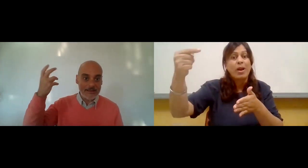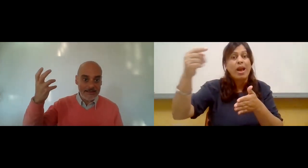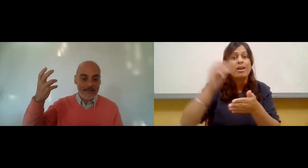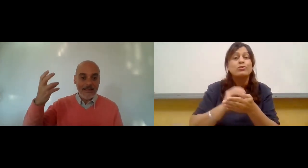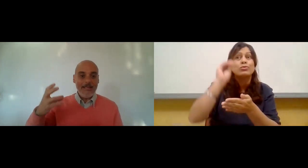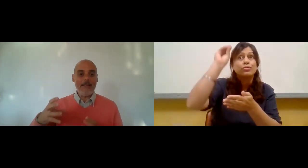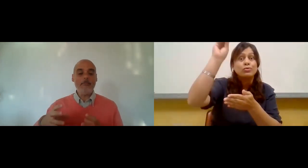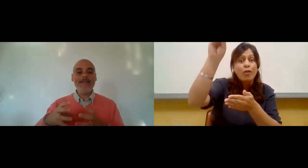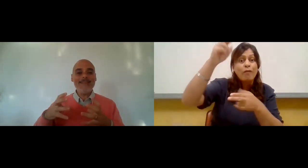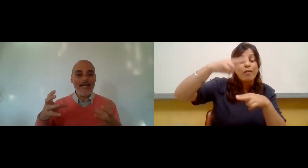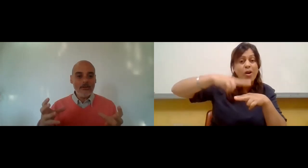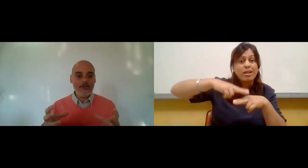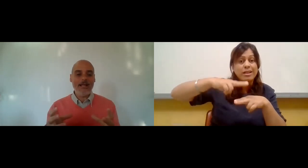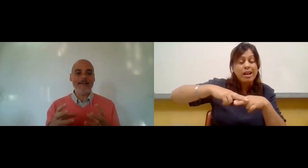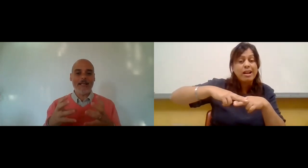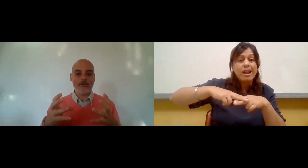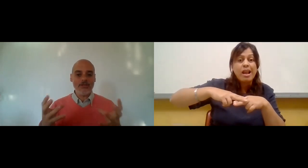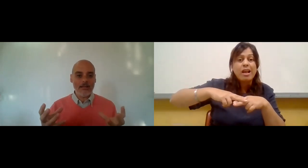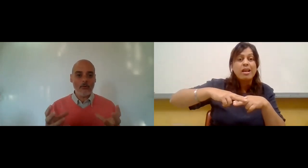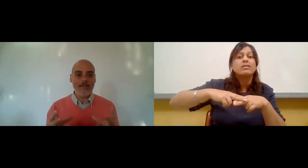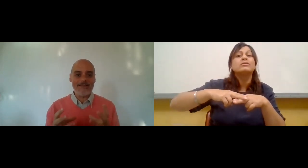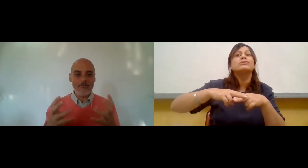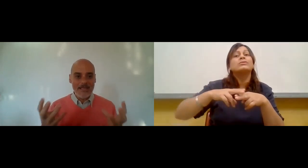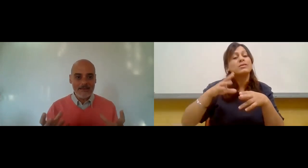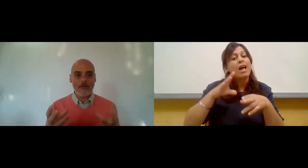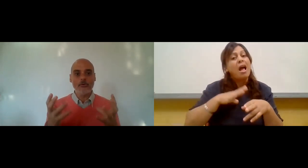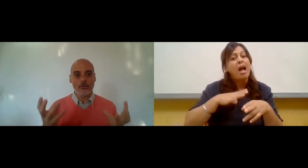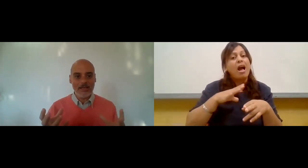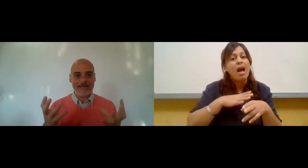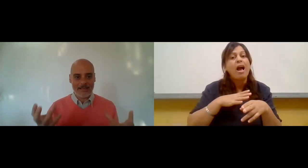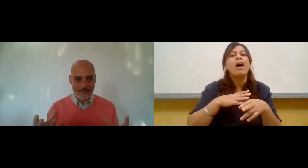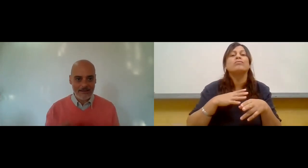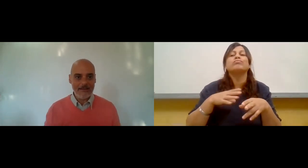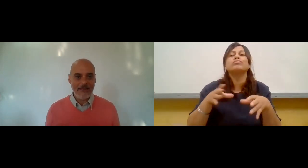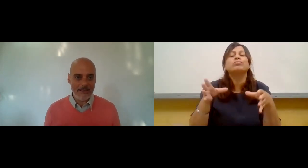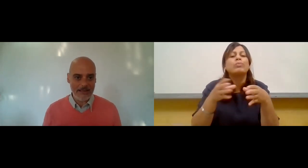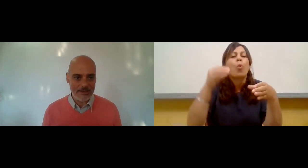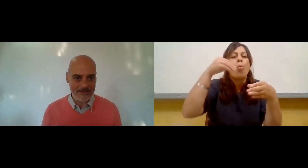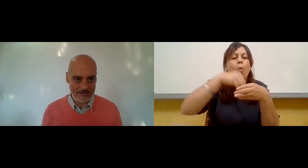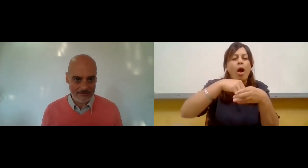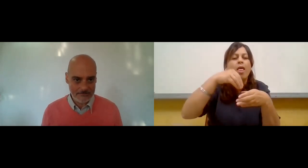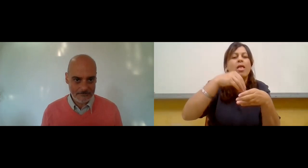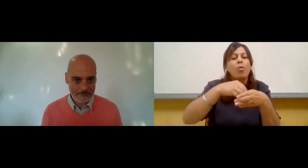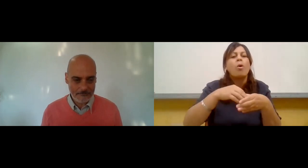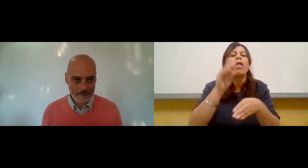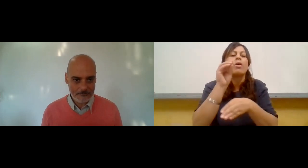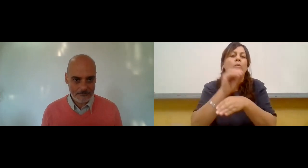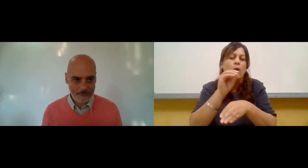en Internet, empezaron a desarrollar una incipiente cultura letrada en lengua de señas.